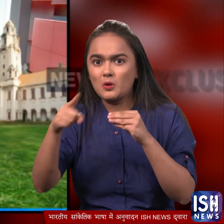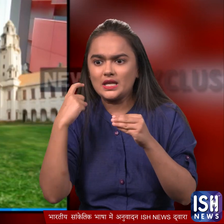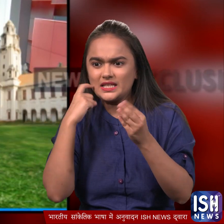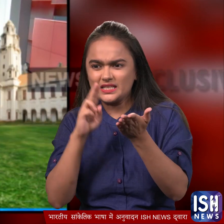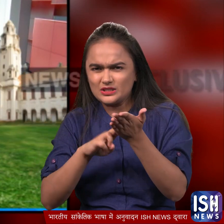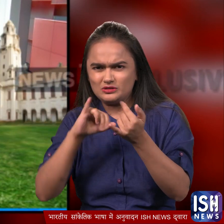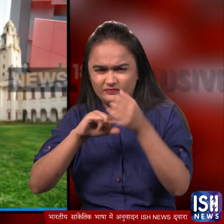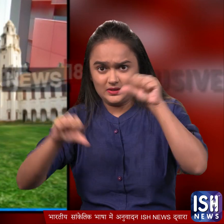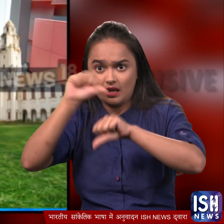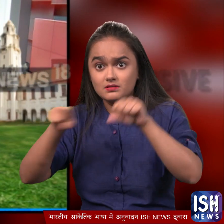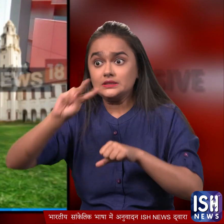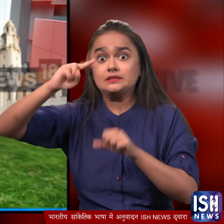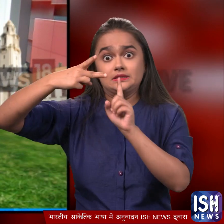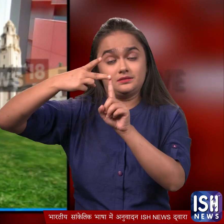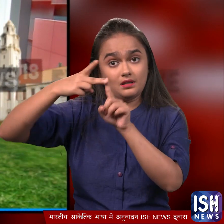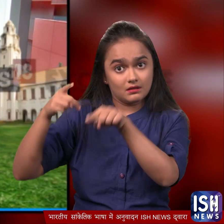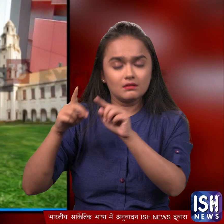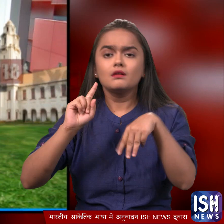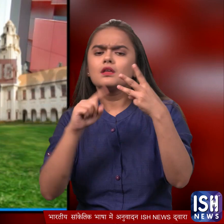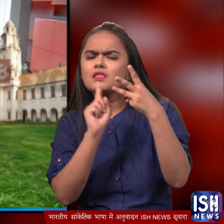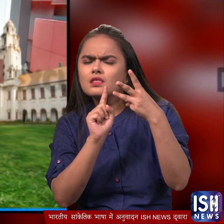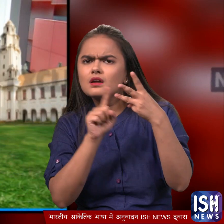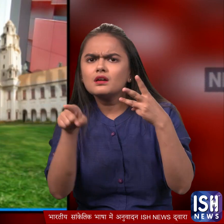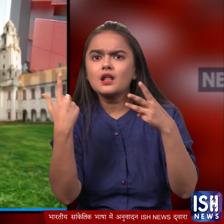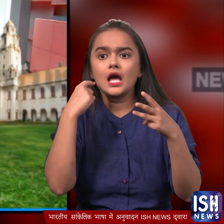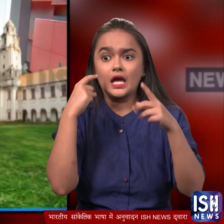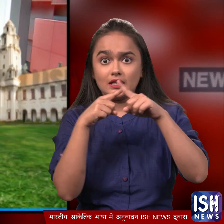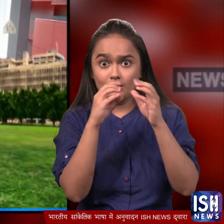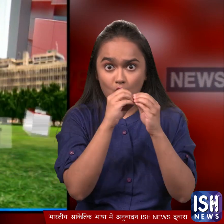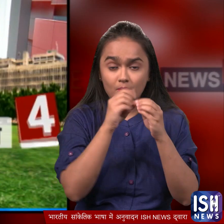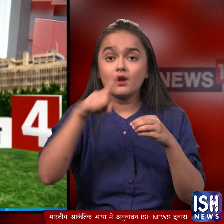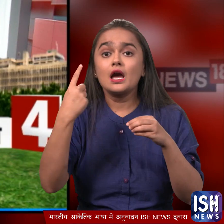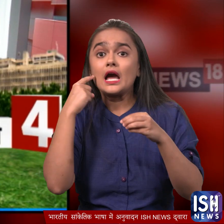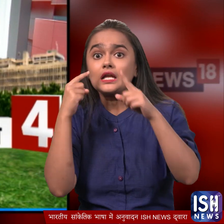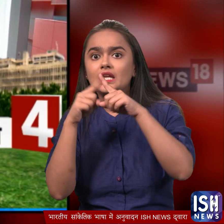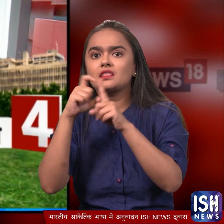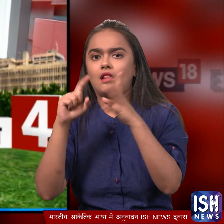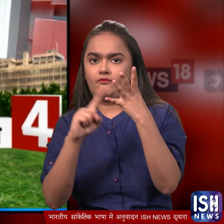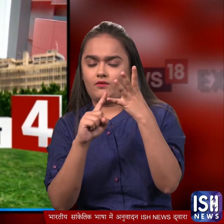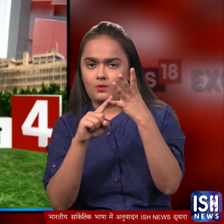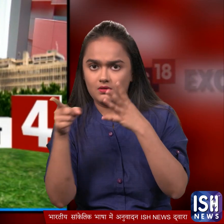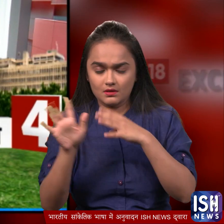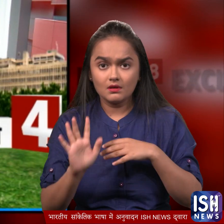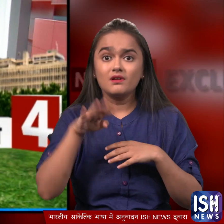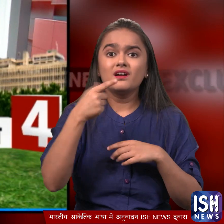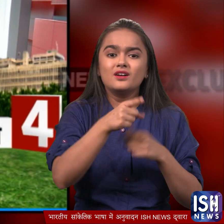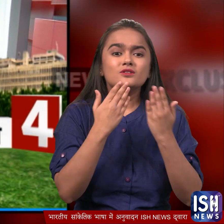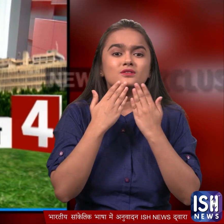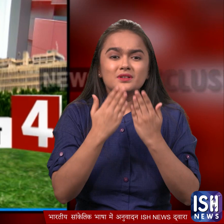बेंगलुरु के इंडियन इंस्टीट्यूट ऑफ साइंस को इस रैंकिंग में दूसरा नंबर मिला, जबकि तीसरे नंबर पर IIT बॉम्बे और चौथे पर IIT दिल्ली